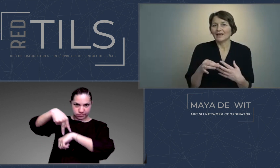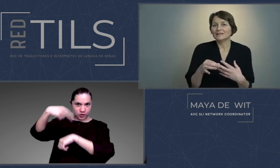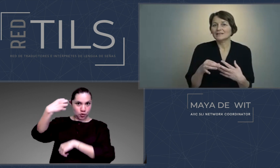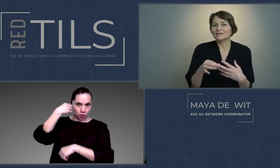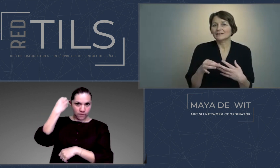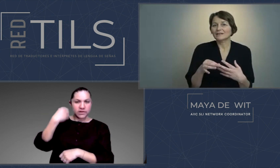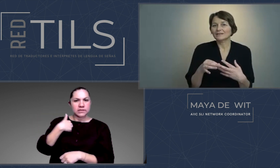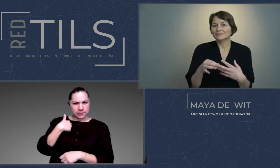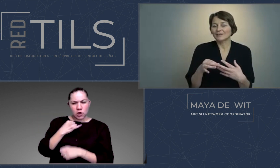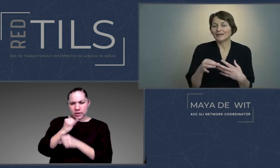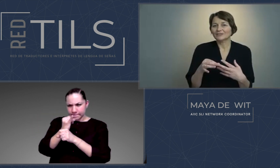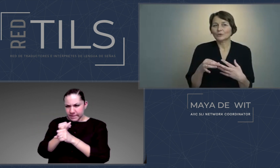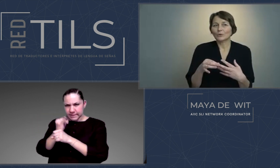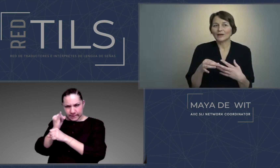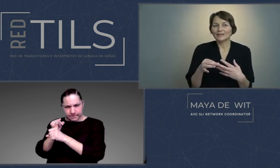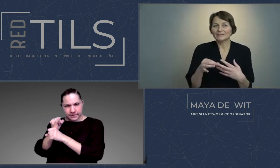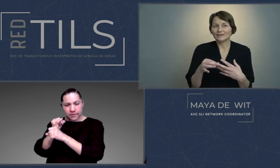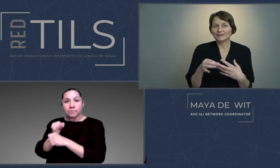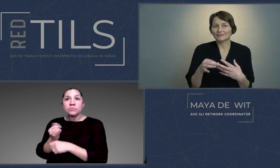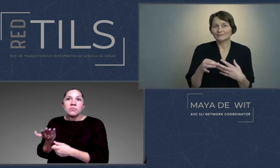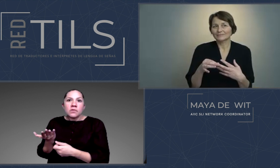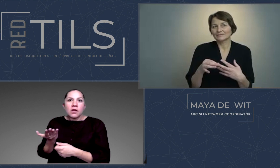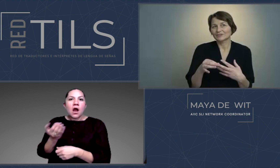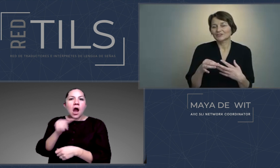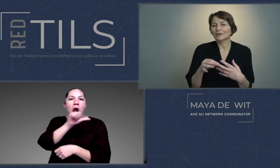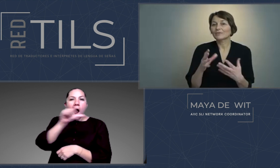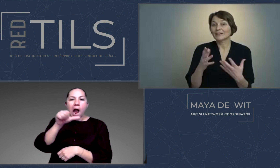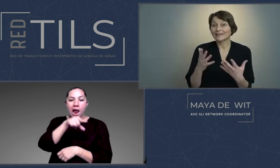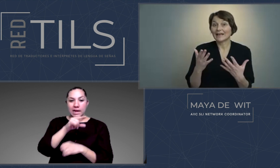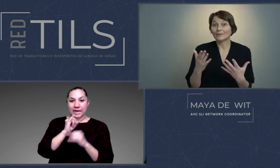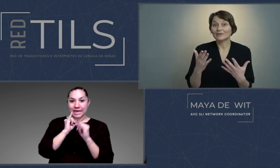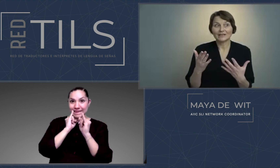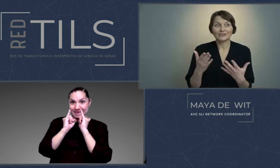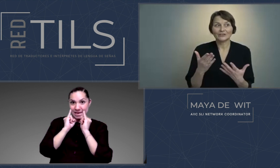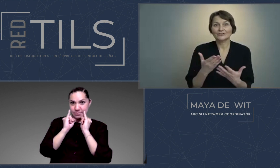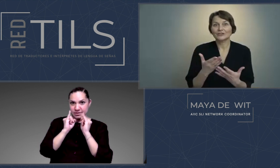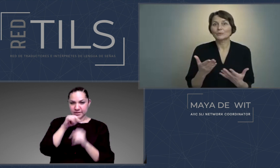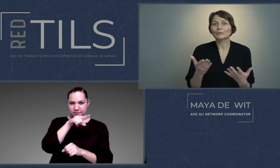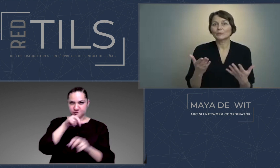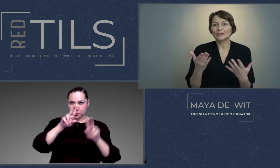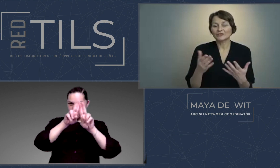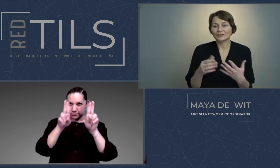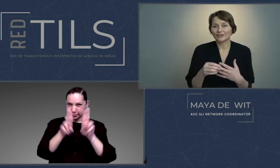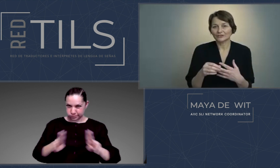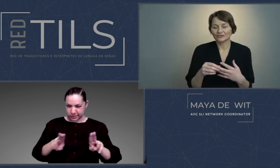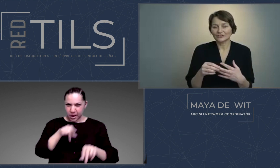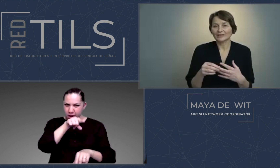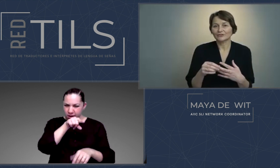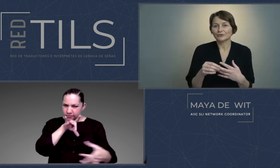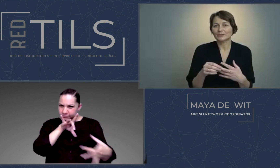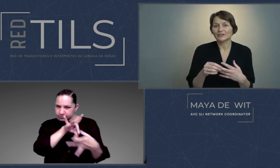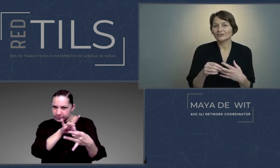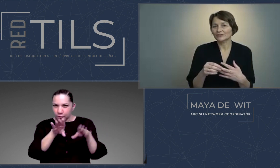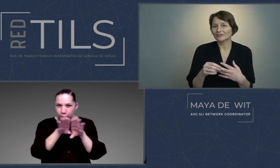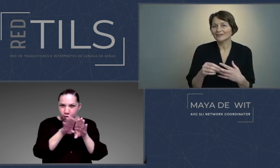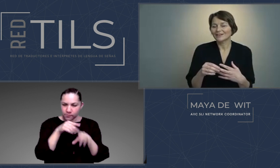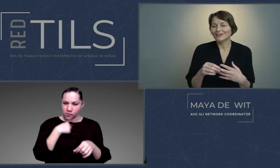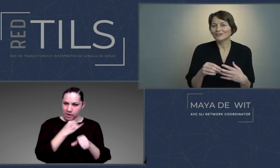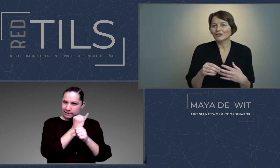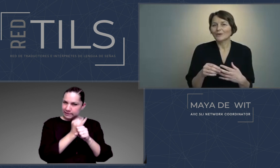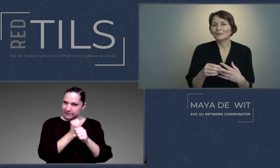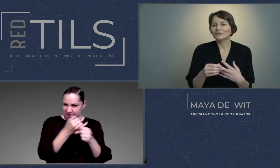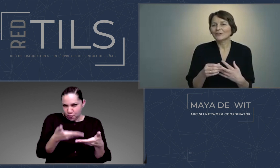intérpretes de lengua de señas que trabajan con señas internacionales. Ese es el tema de mi investigación actual. De hecho, hoy día